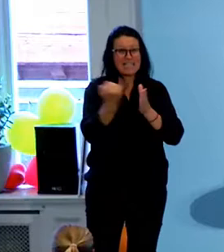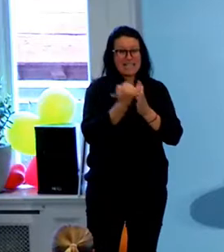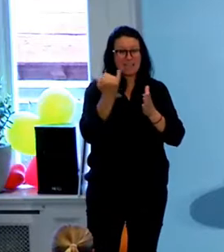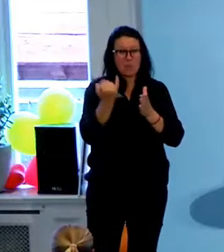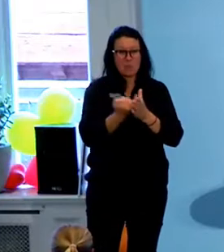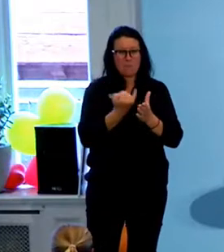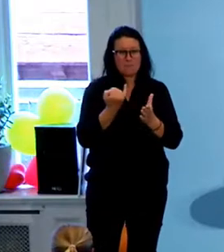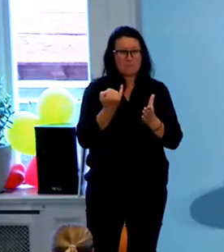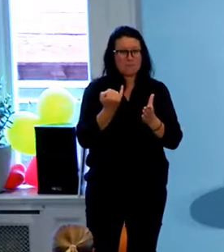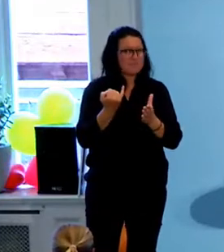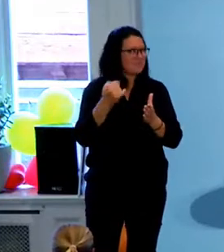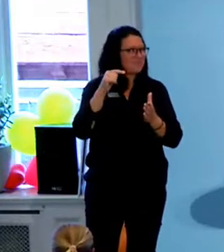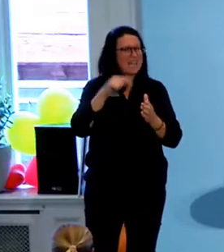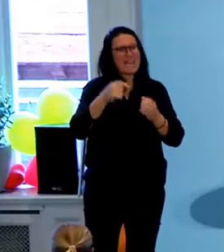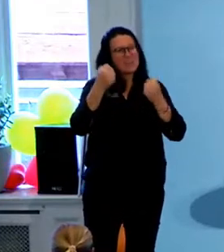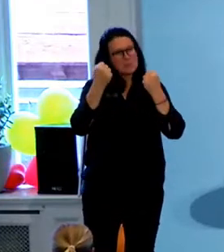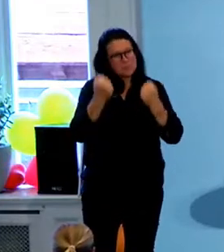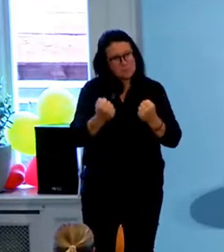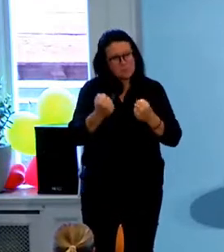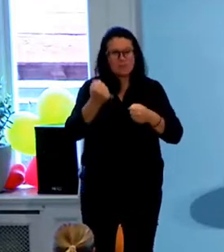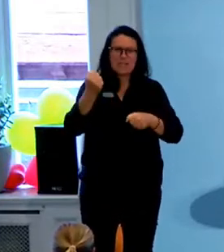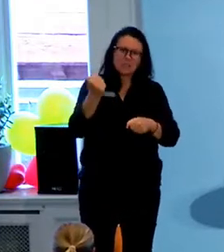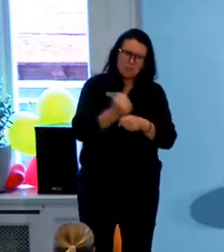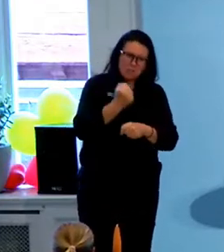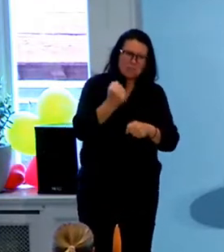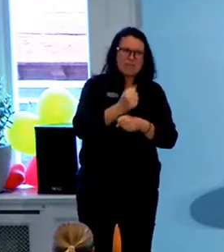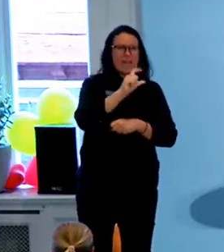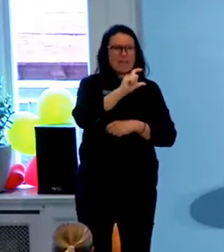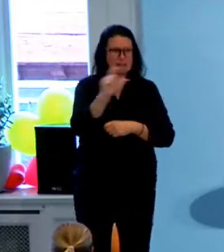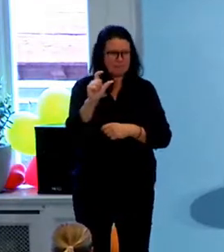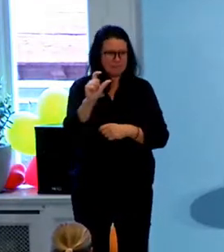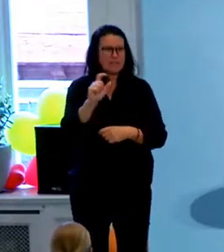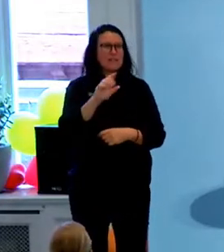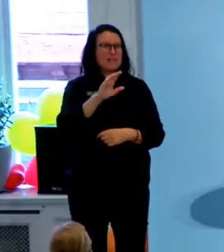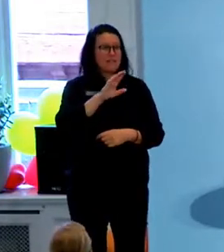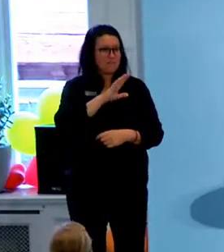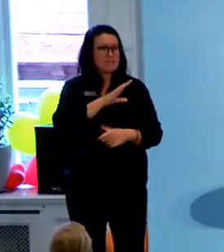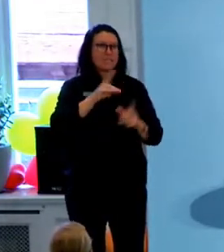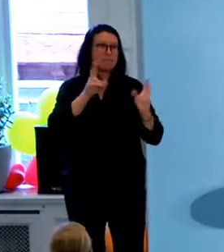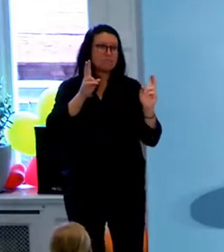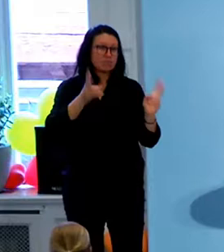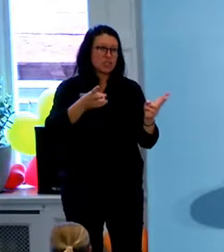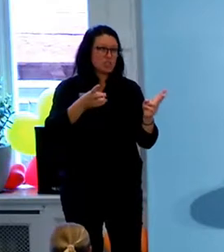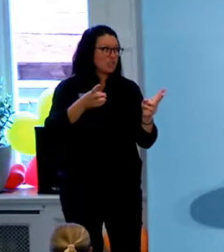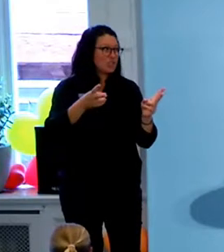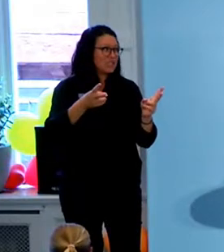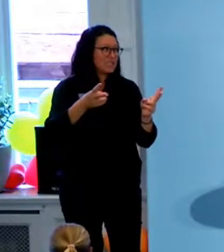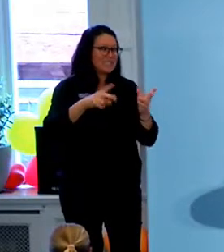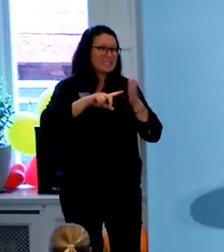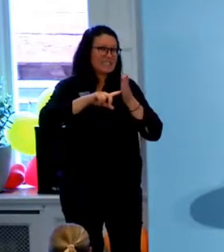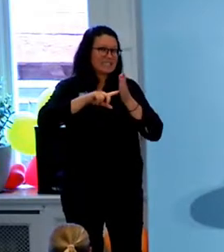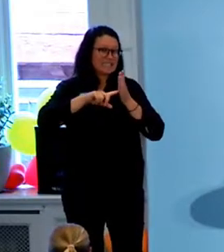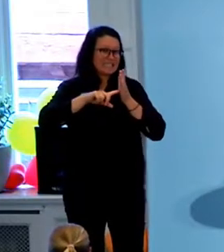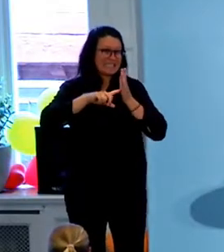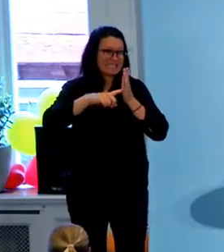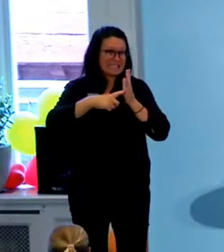detta tunga, jobbiga ämne finns det också en